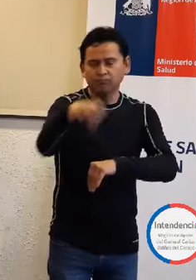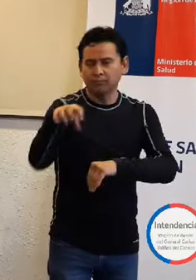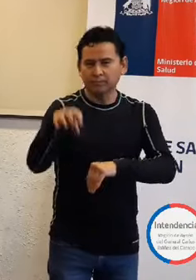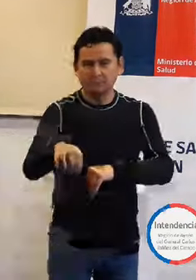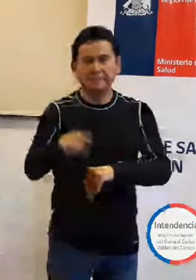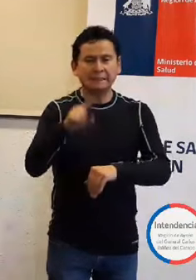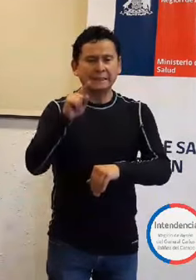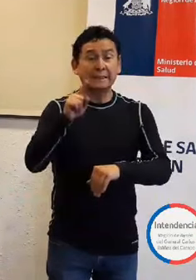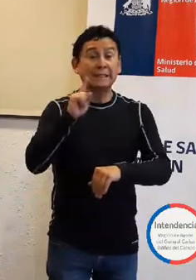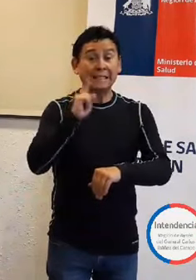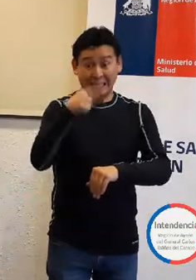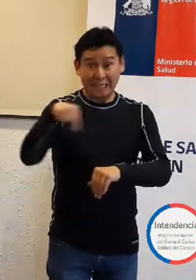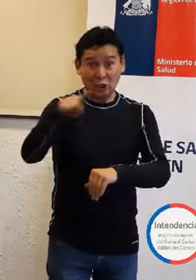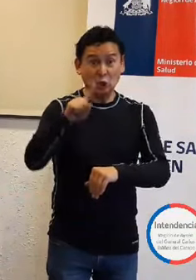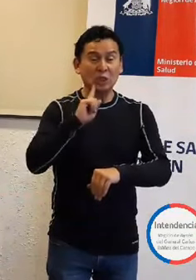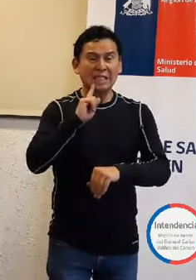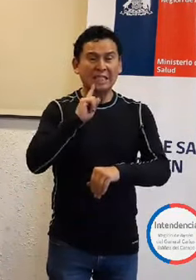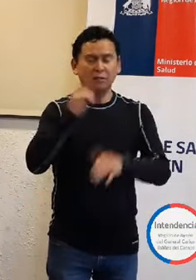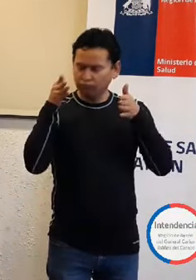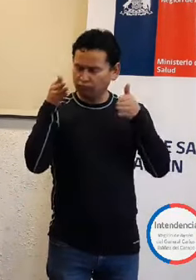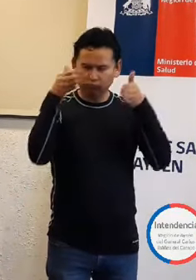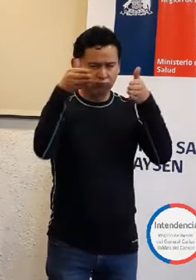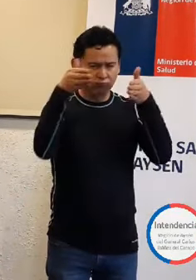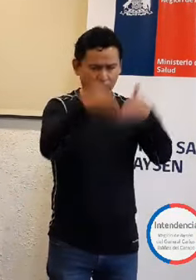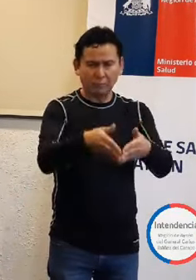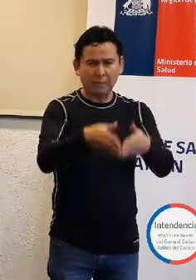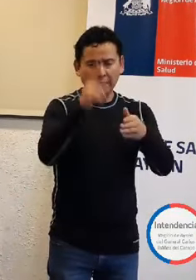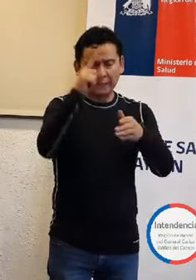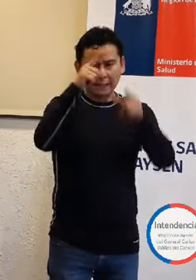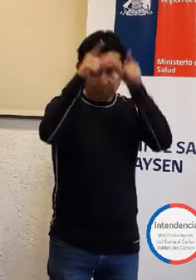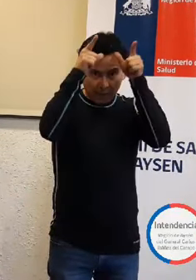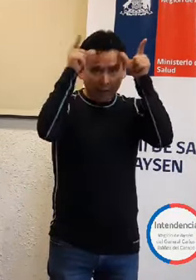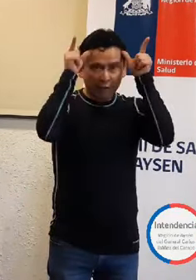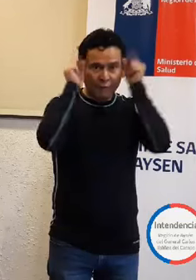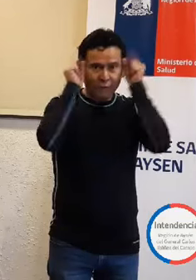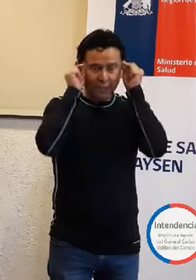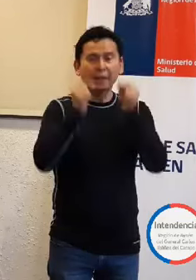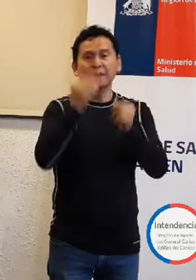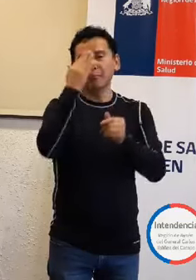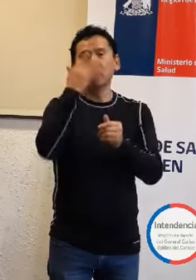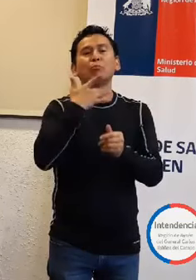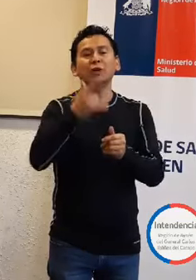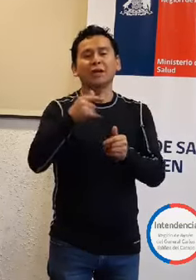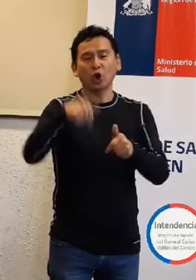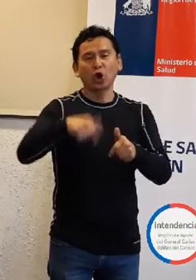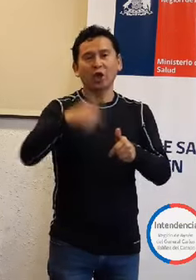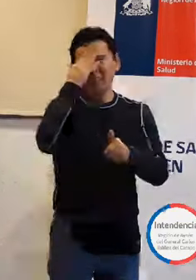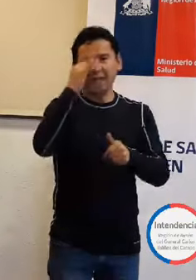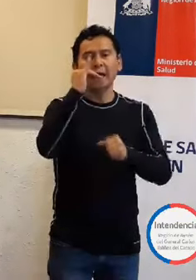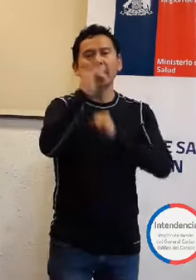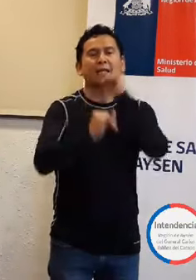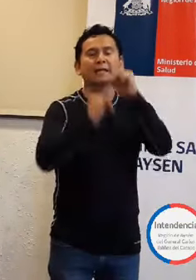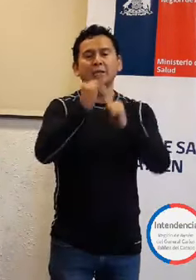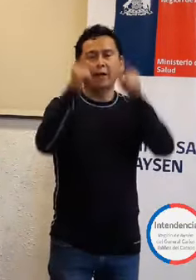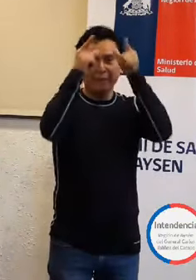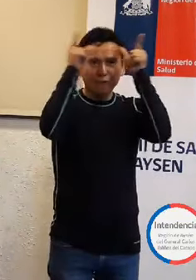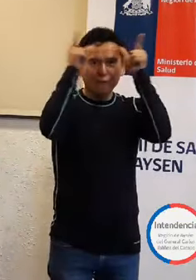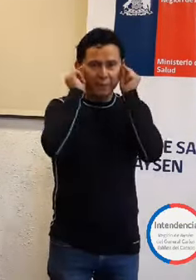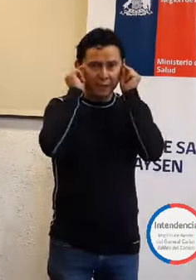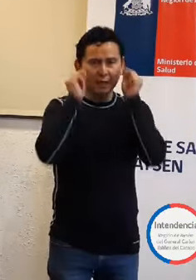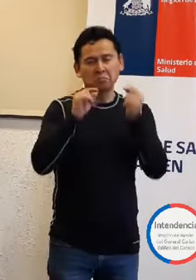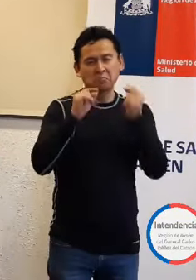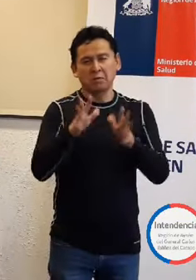especialmente a la enfermería, hoy día en el Día Internacional de la Enfermería. Son